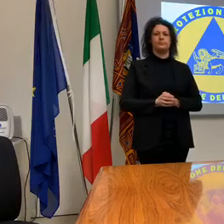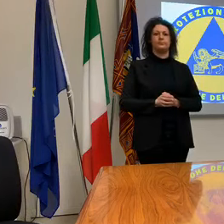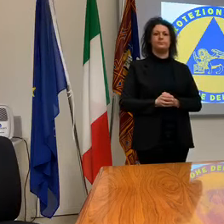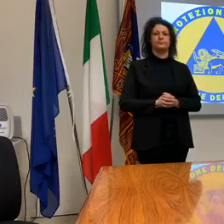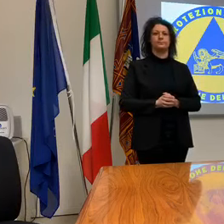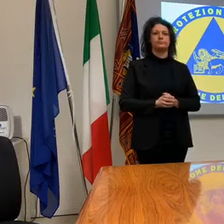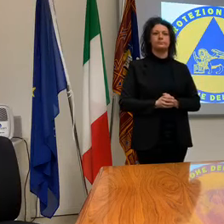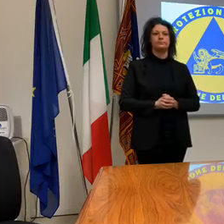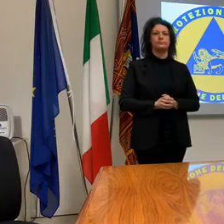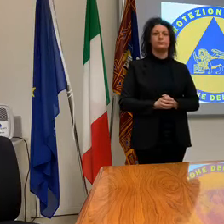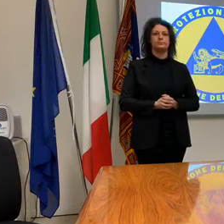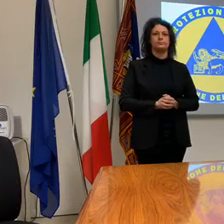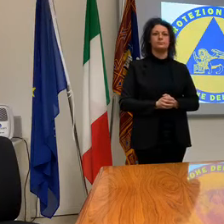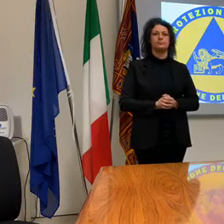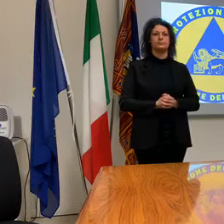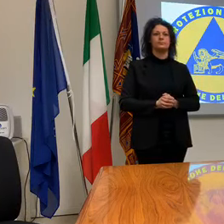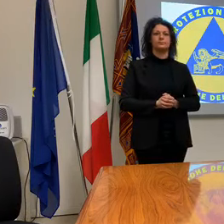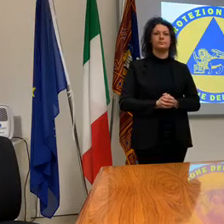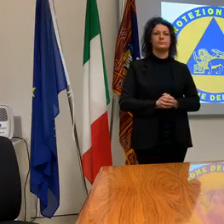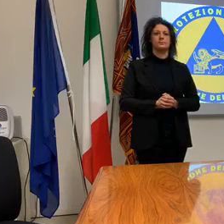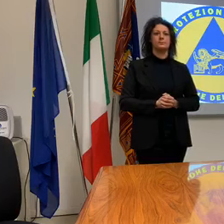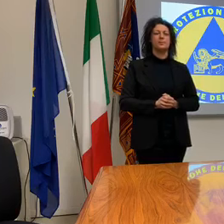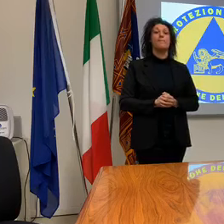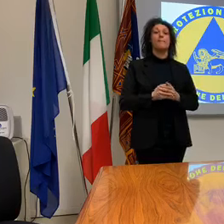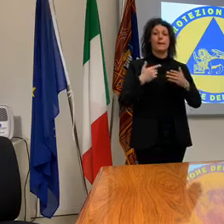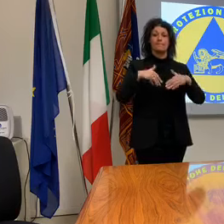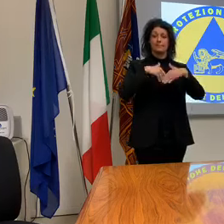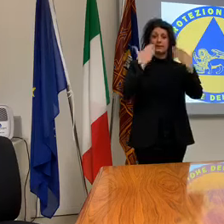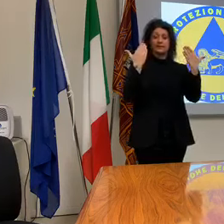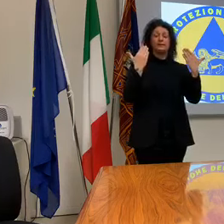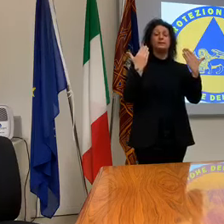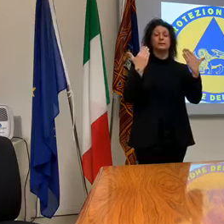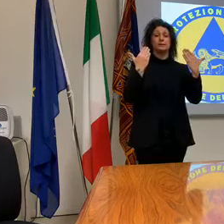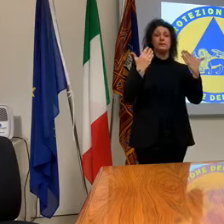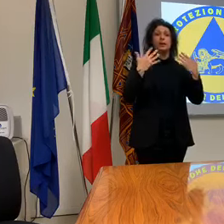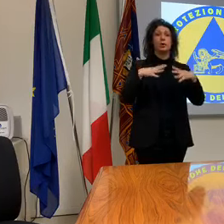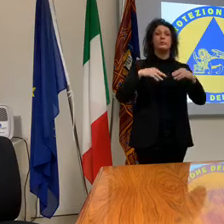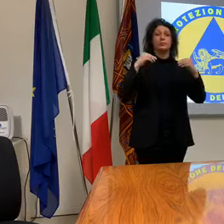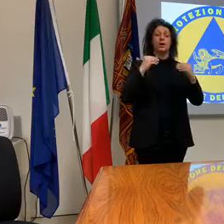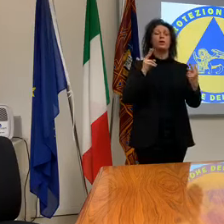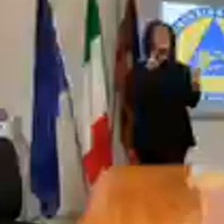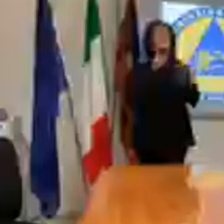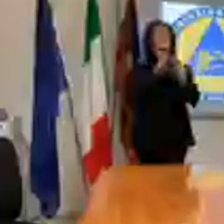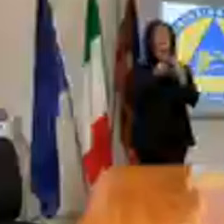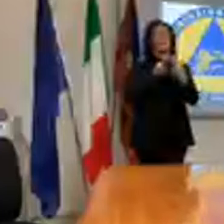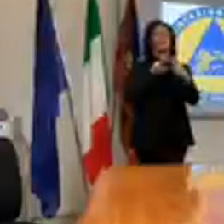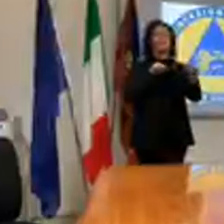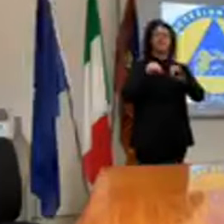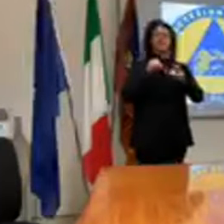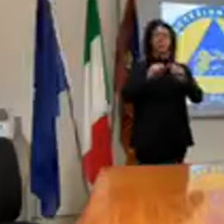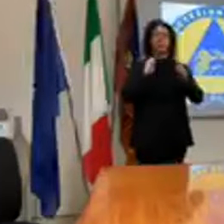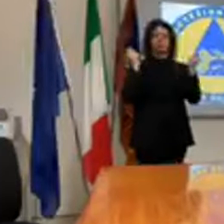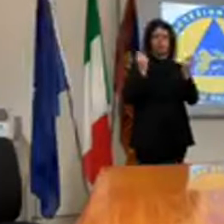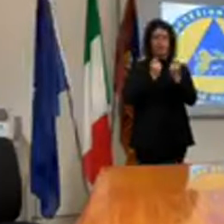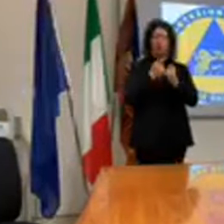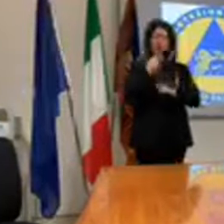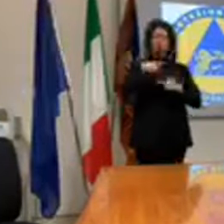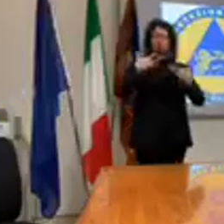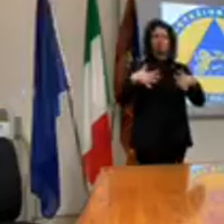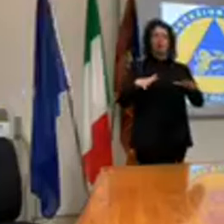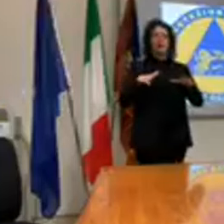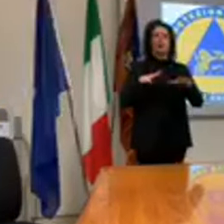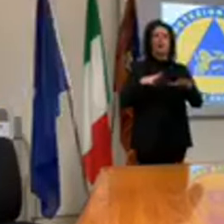Stiamo anche, abbiamo iniziato proprio, abbiamo fatto l'incontro stamattina, l'incontro odierno con i direttori generali, in cui abbiamo già dato indicazioni